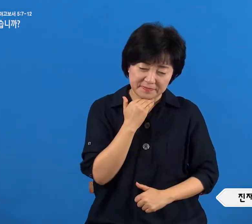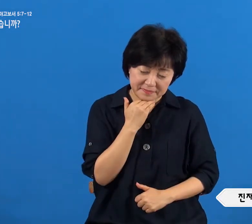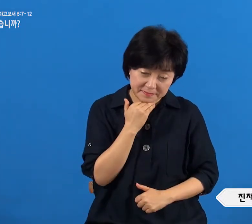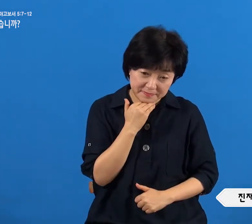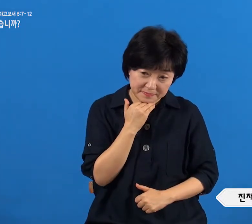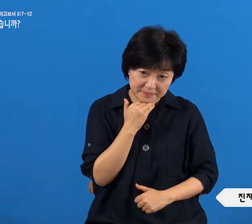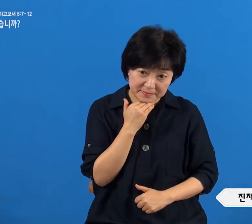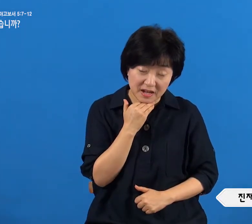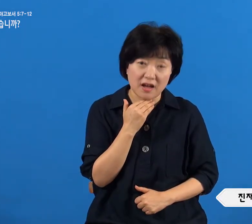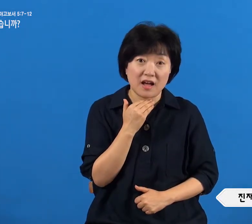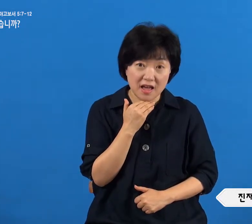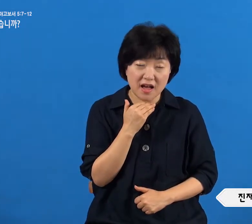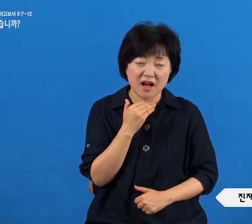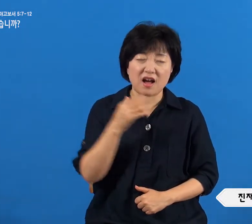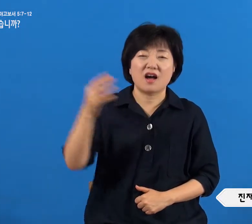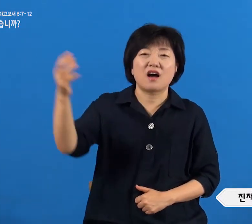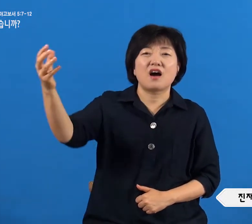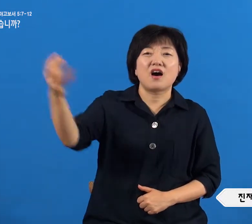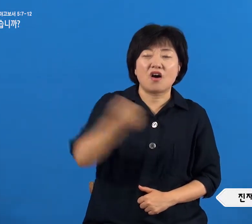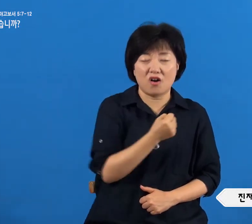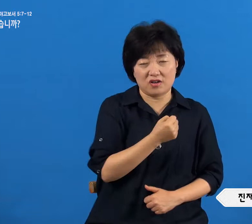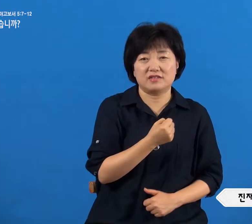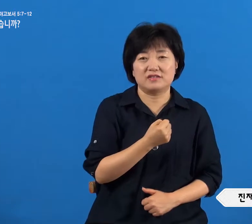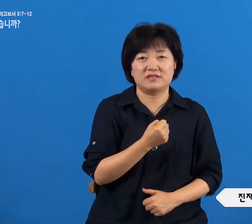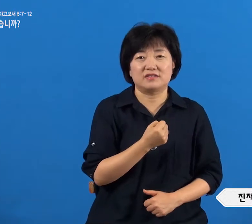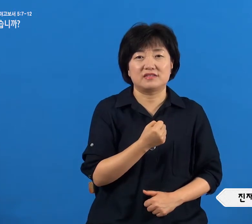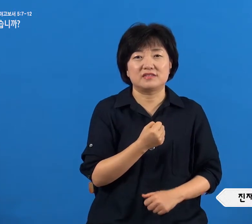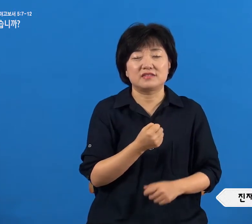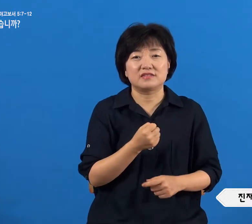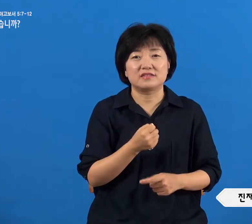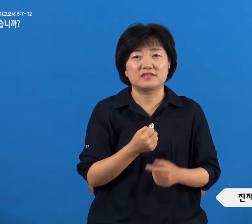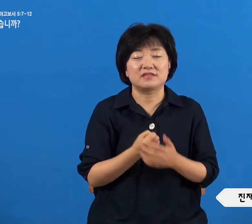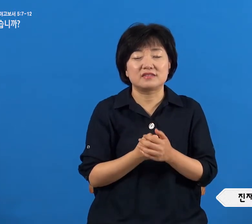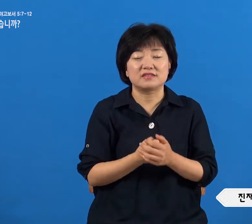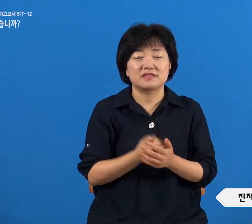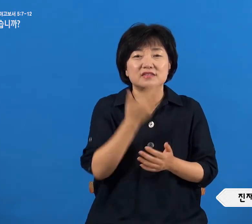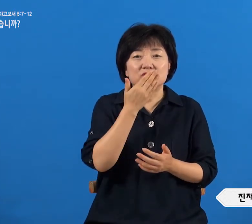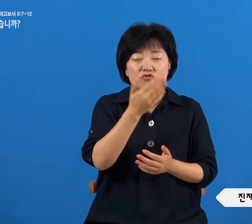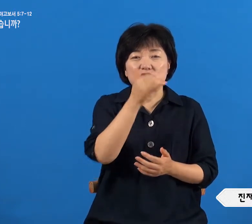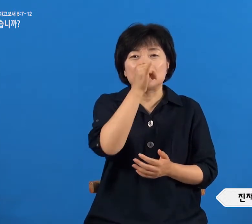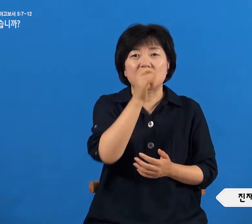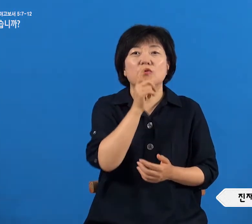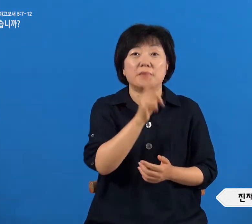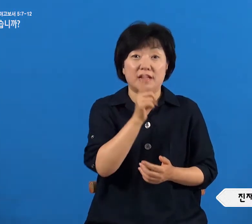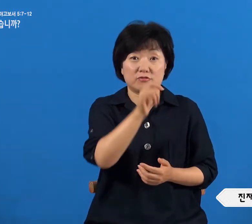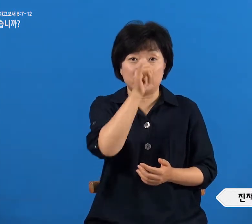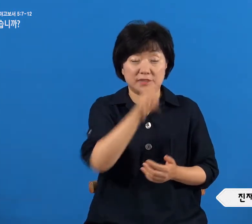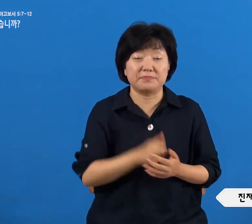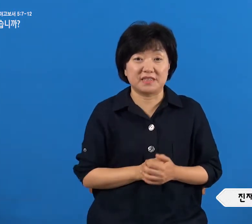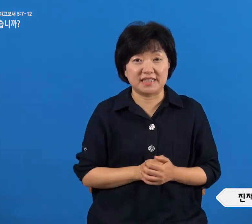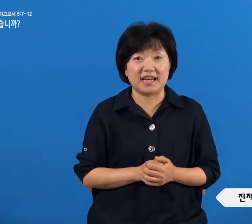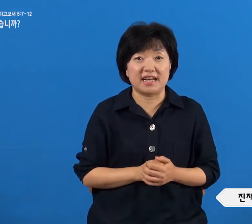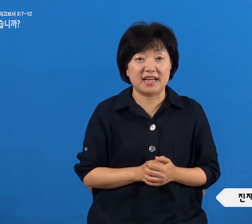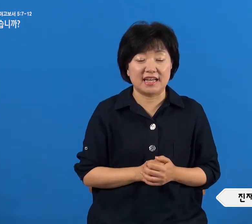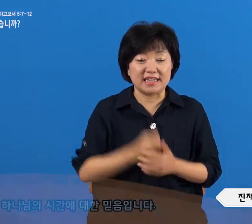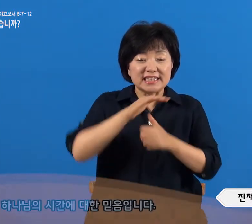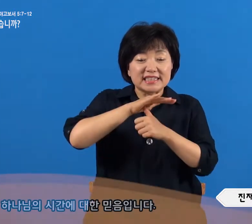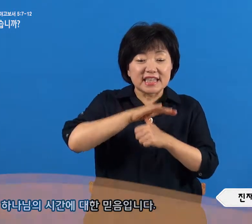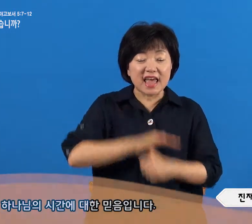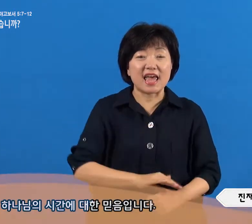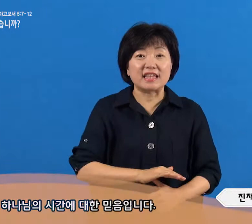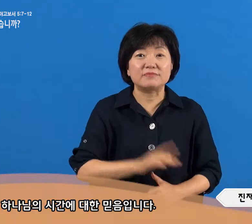없는 것을 성경은 말씀하고 있습니다. 그래서 우리는 인내를 이렇게 한번 정의해